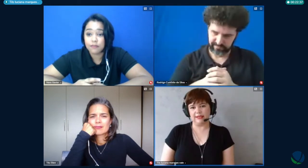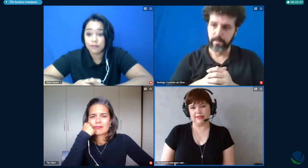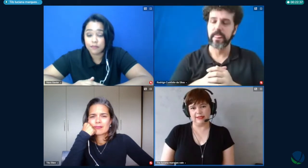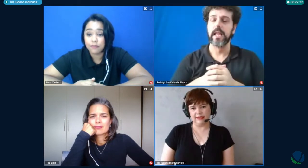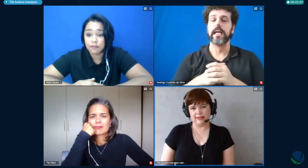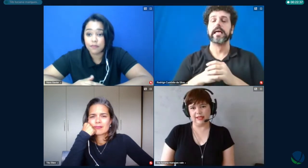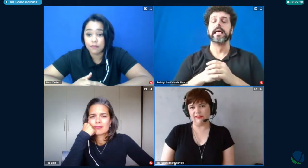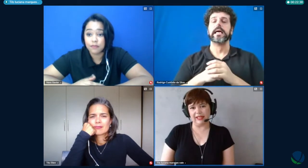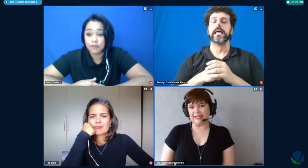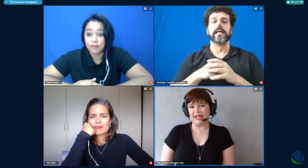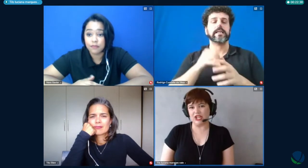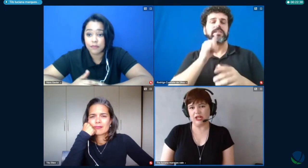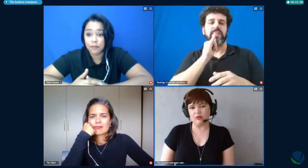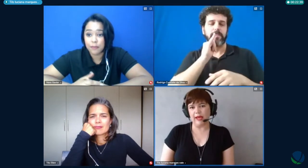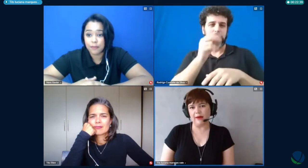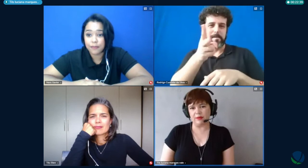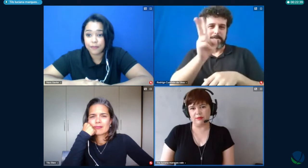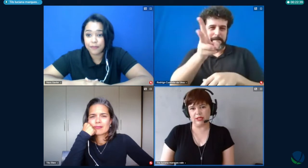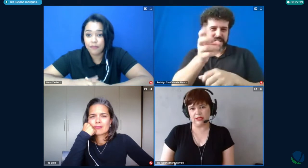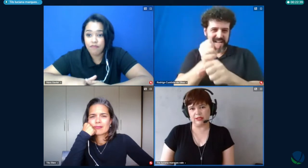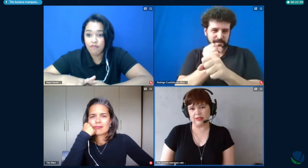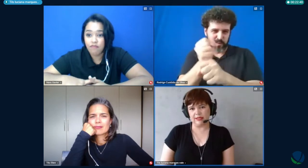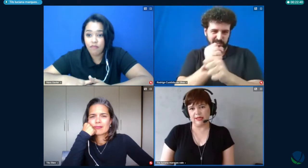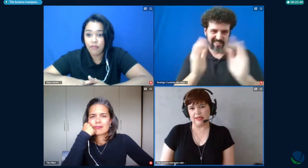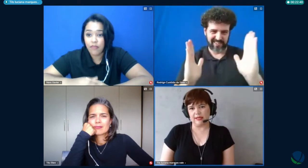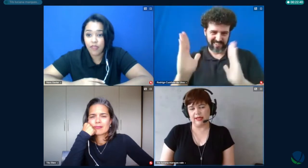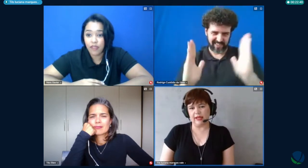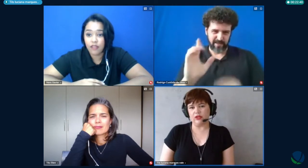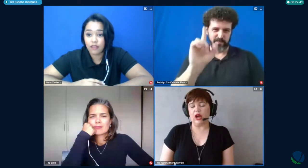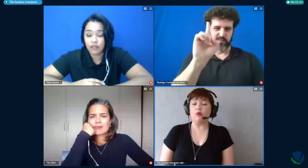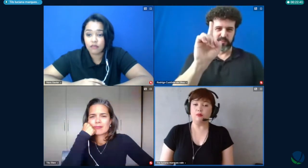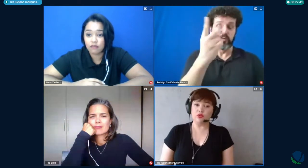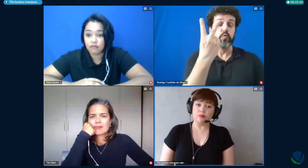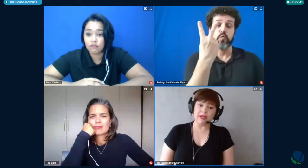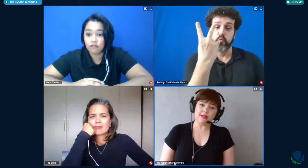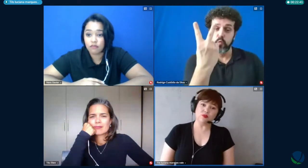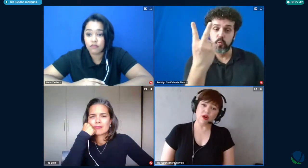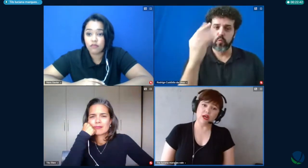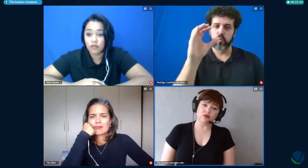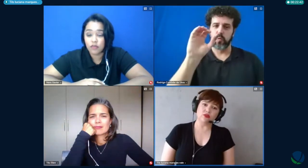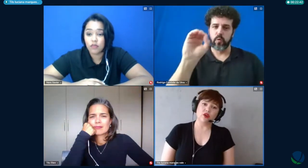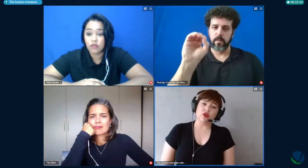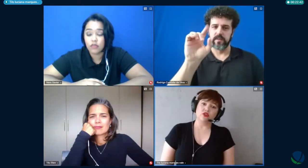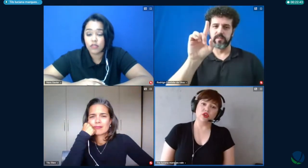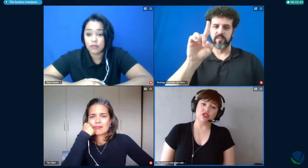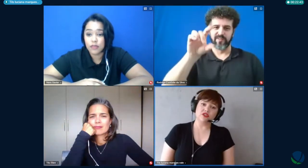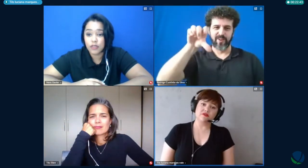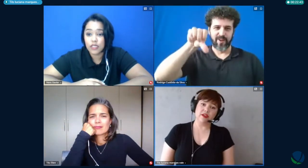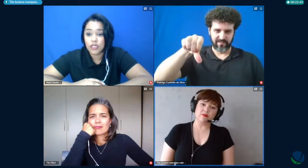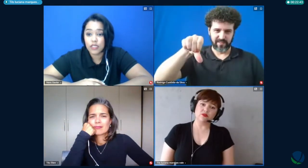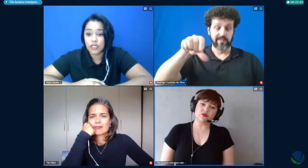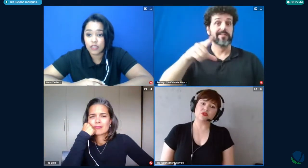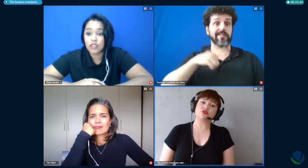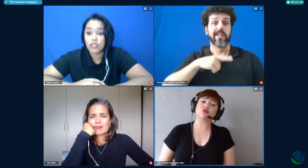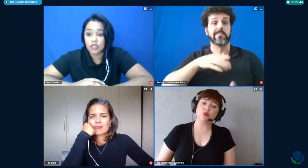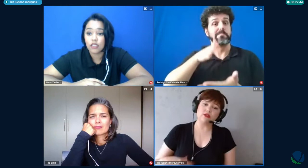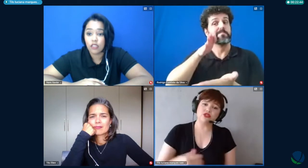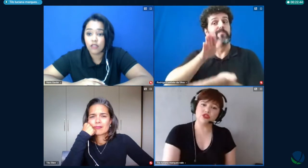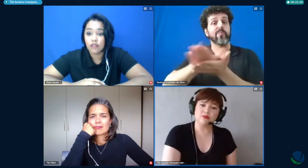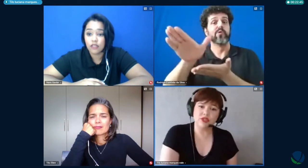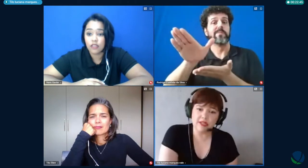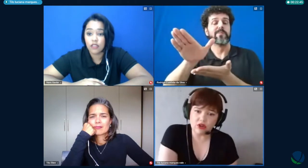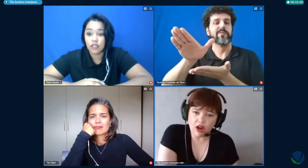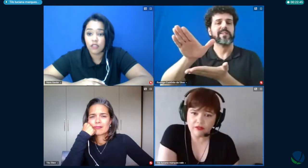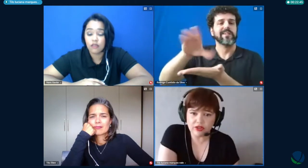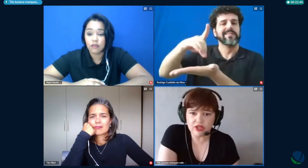primeira. Na verdade, ela não é a primeira. Né? No mesmo ano, no ano